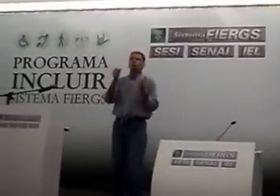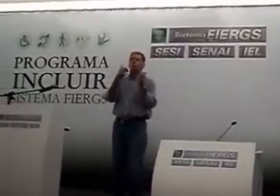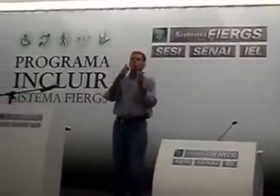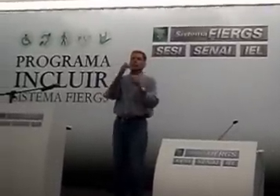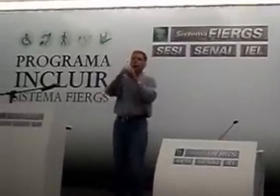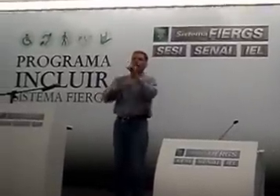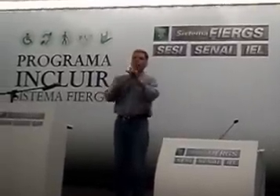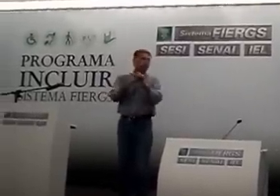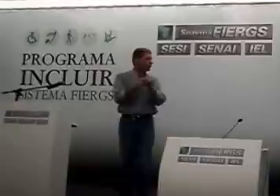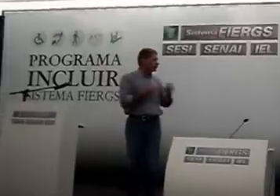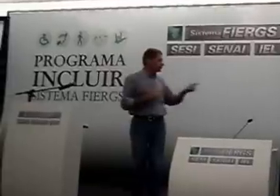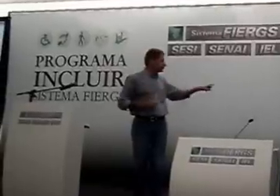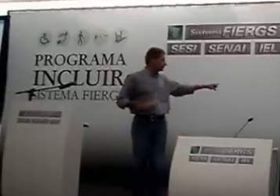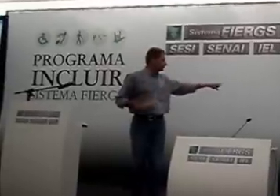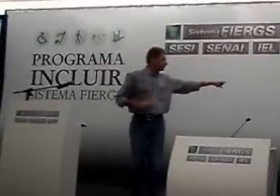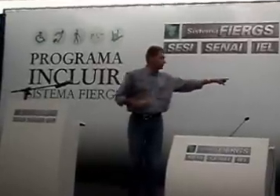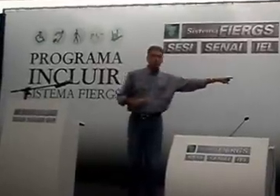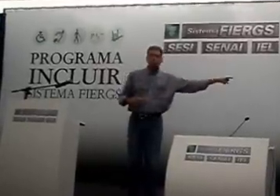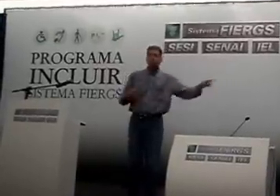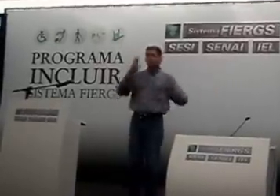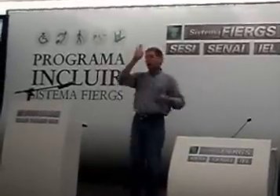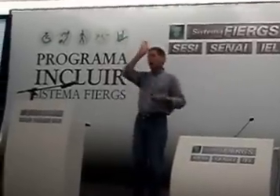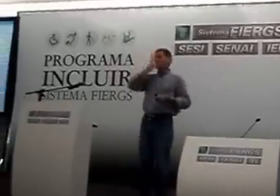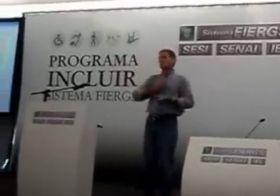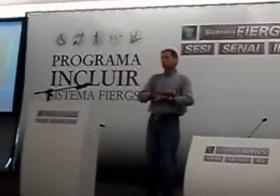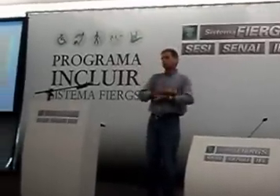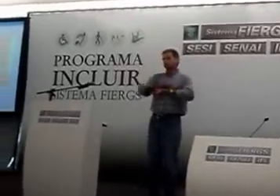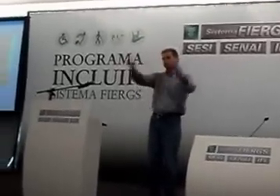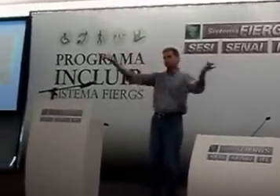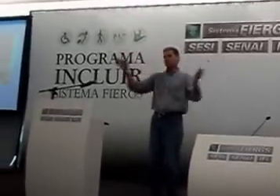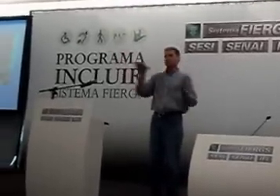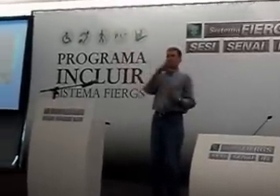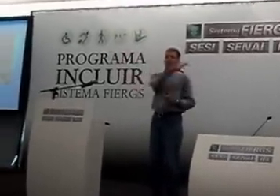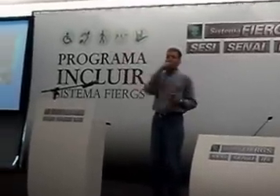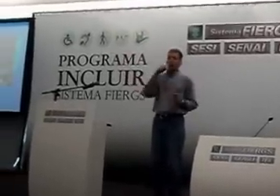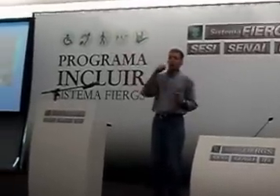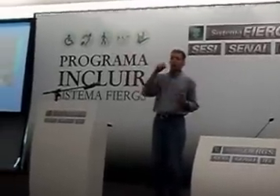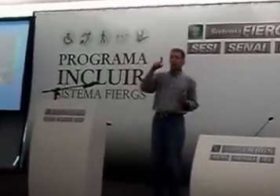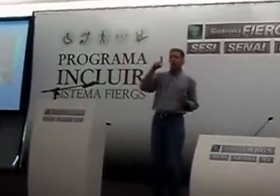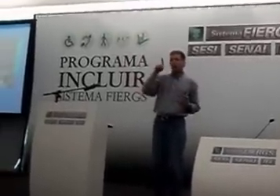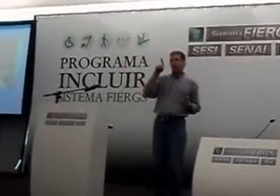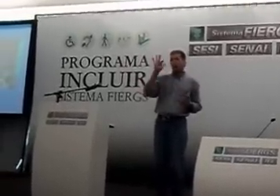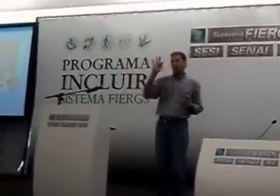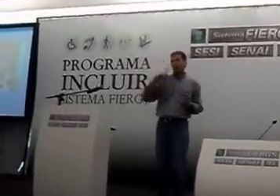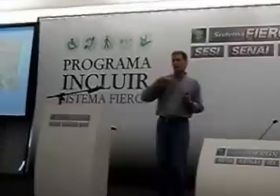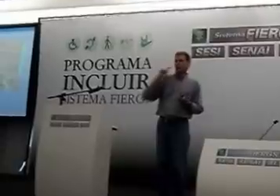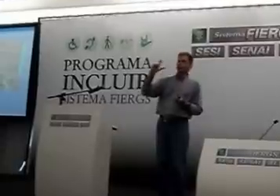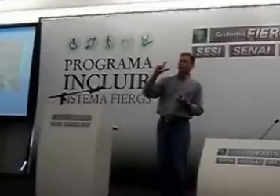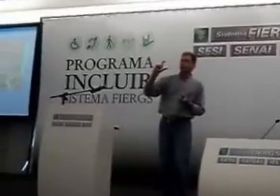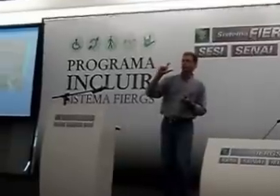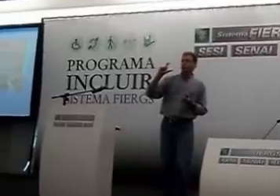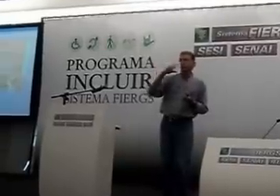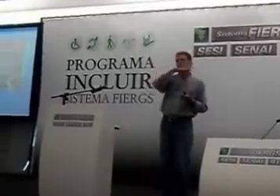pesado. Esse livro está disponível na internet, é gratuita a distribuição, vocês podem